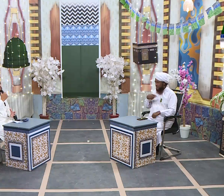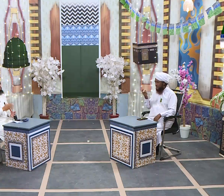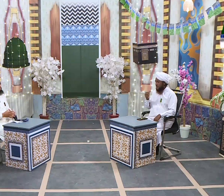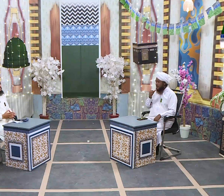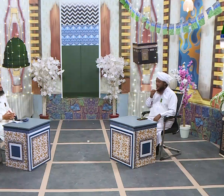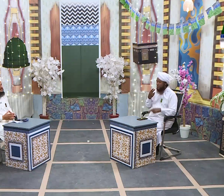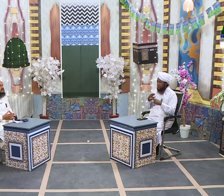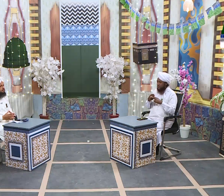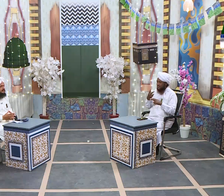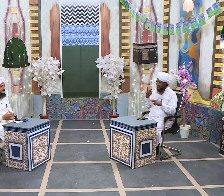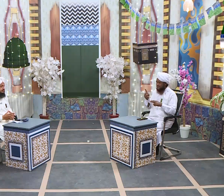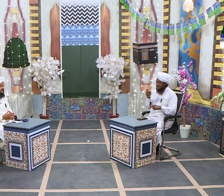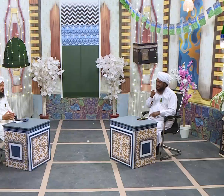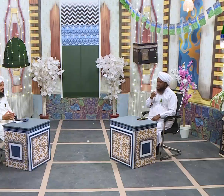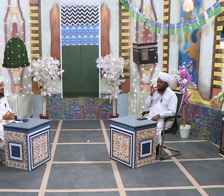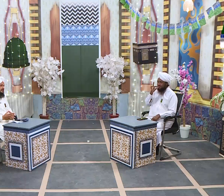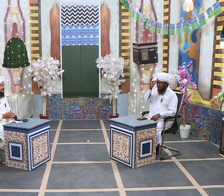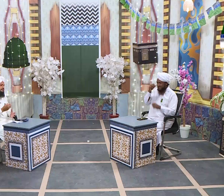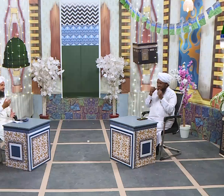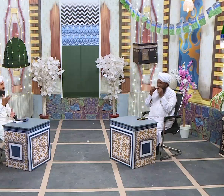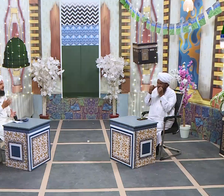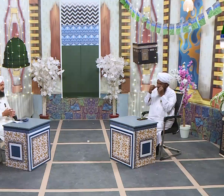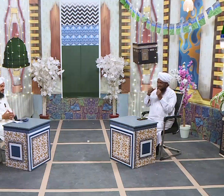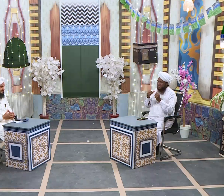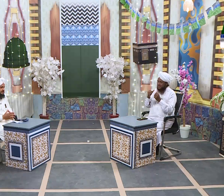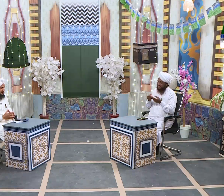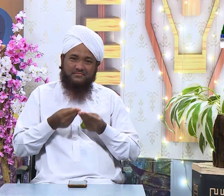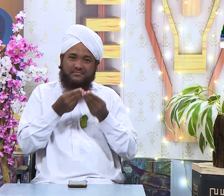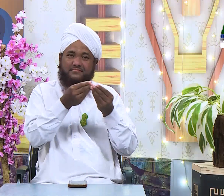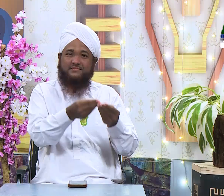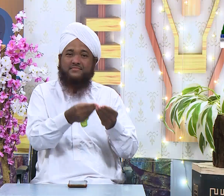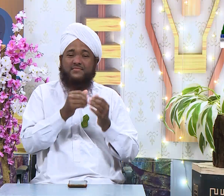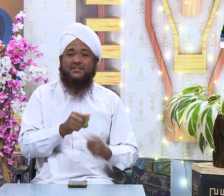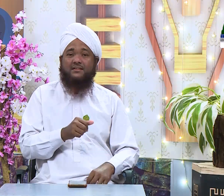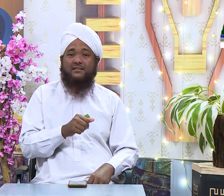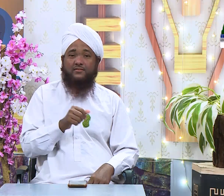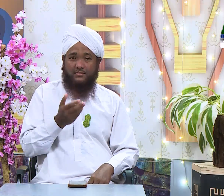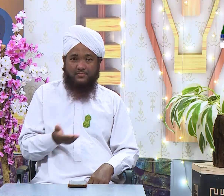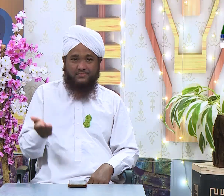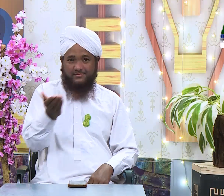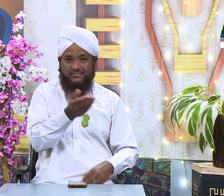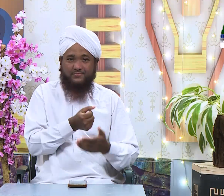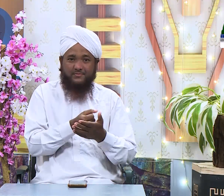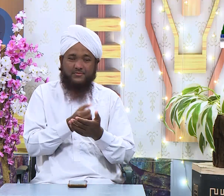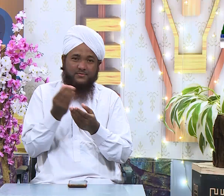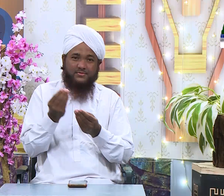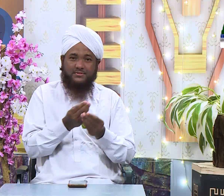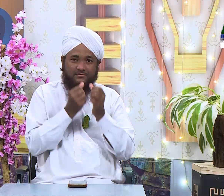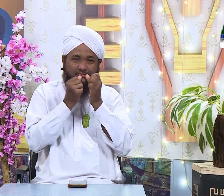نبی پاک صلی اللہ تعالی علیہ وسلم کے دربار میں پیش کیا جا رہا ہے۔ آئیے ہم بھی اس فضیلت کو حاصل کرتے ہیں اور درود پاک پڑھتے ہیں۔